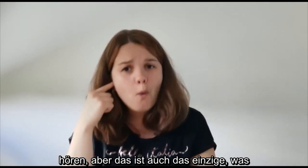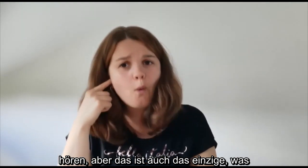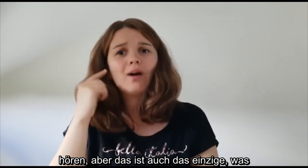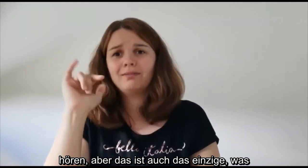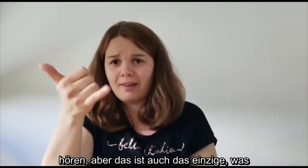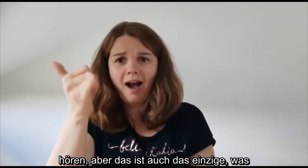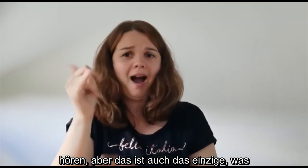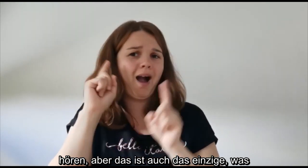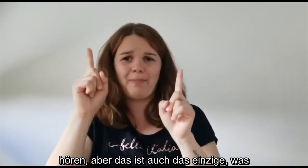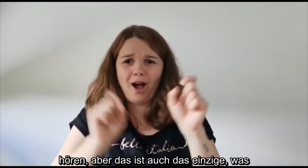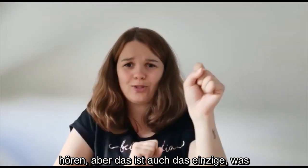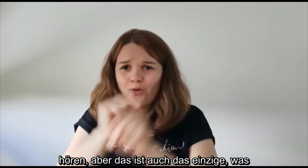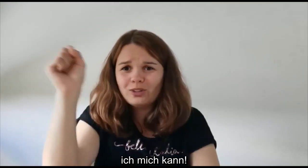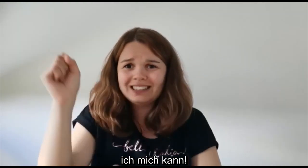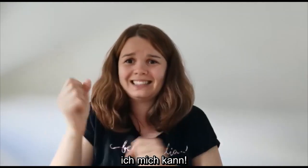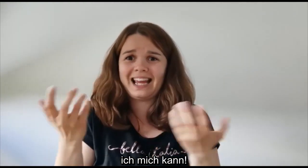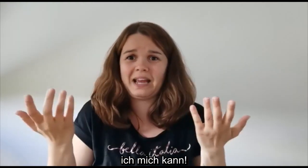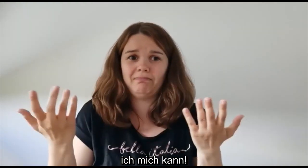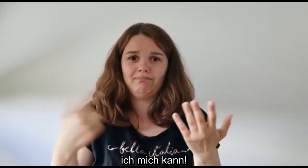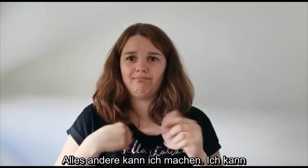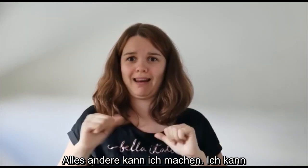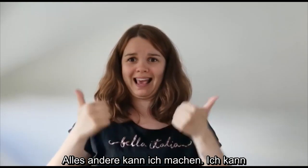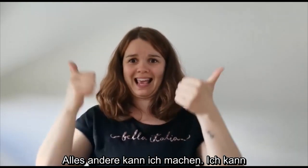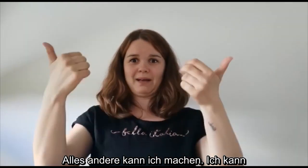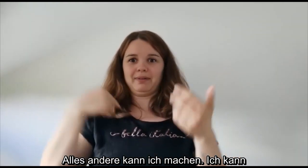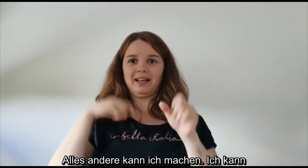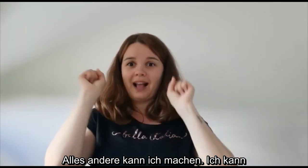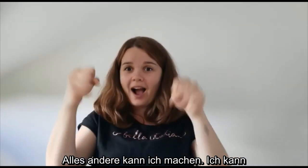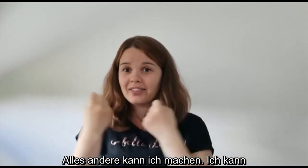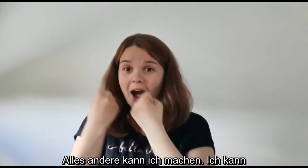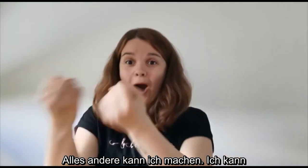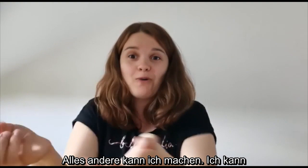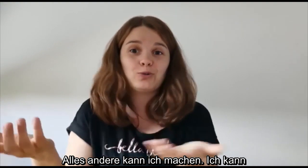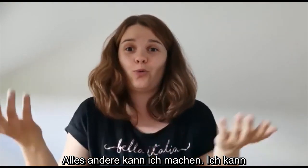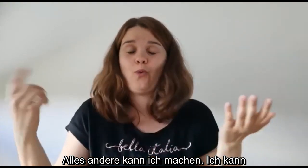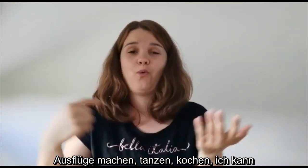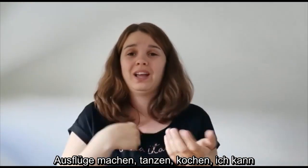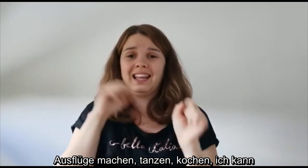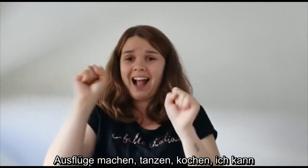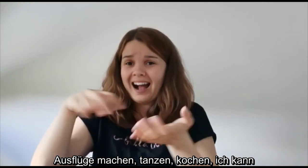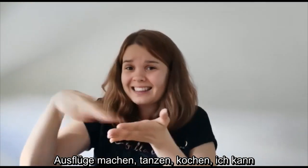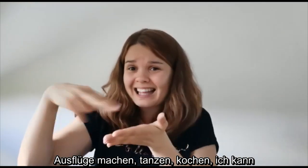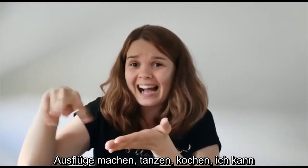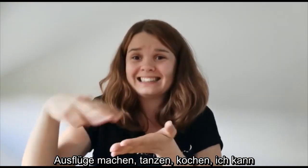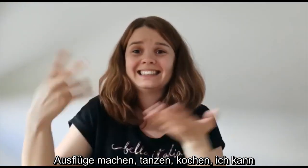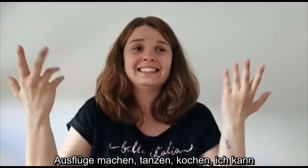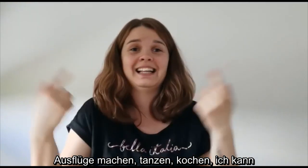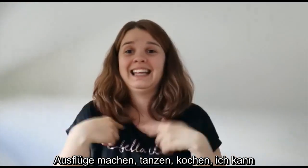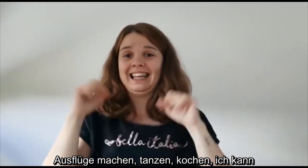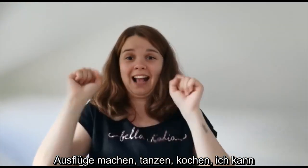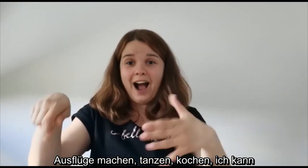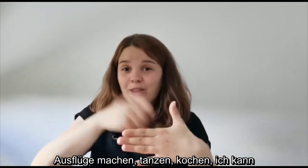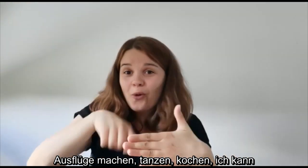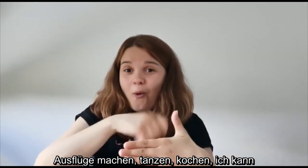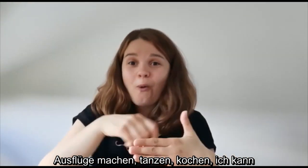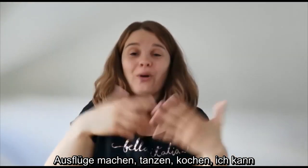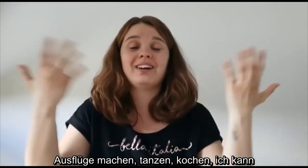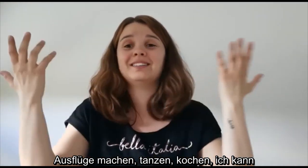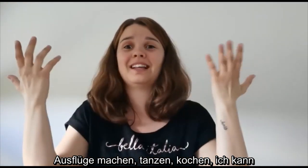hören Aber das ist auch das Einzige Was ich nicht kann Alles andere kann ich machen Ich kann Ausflüge machen Ich tanzen